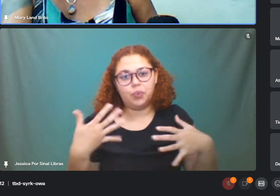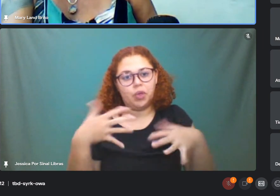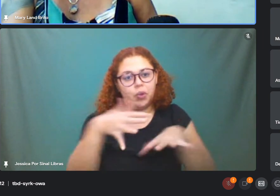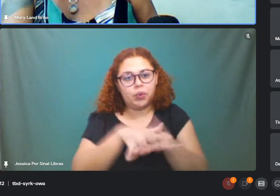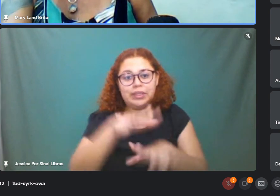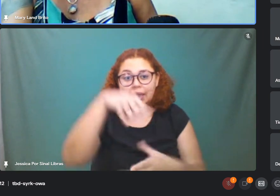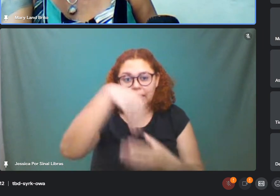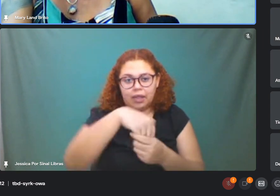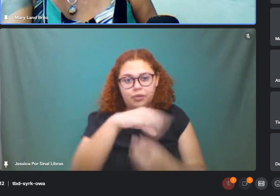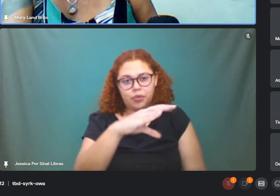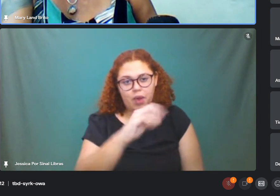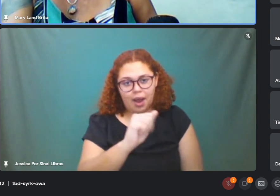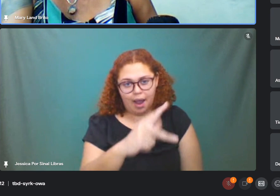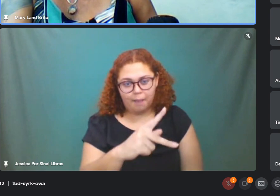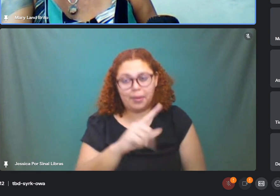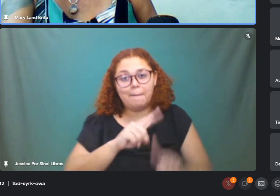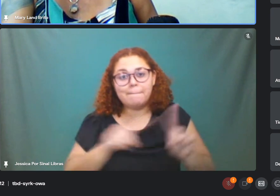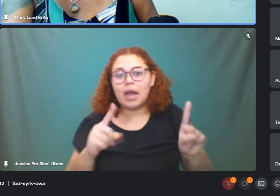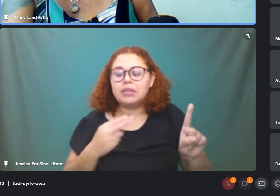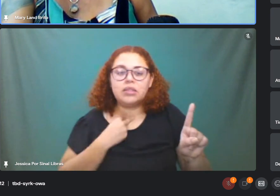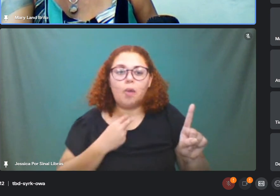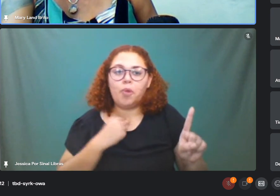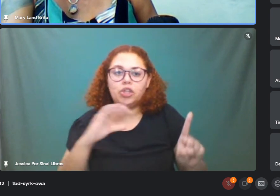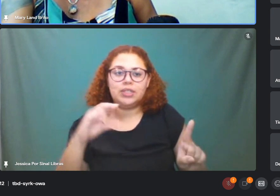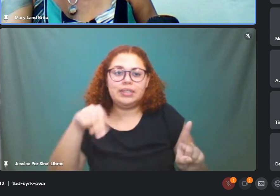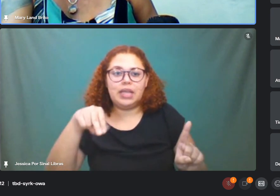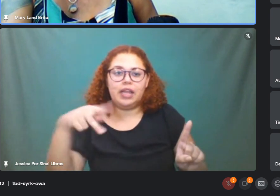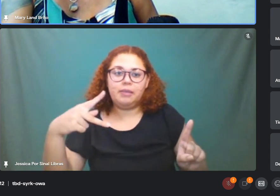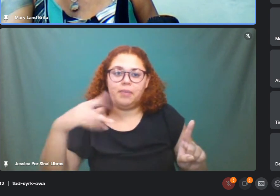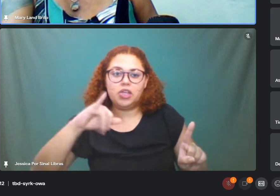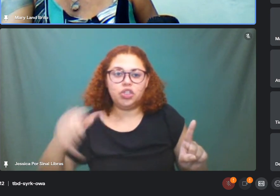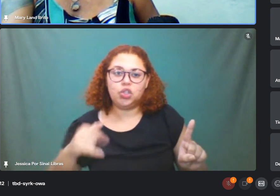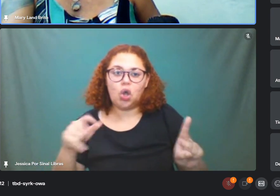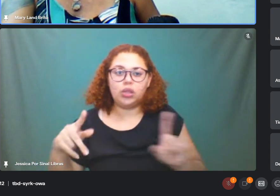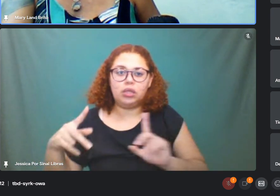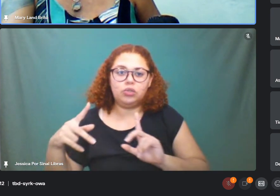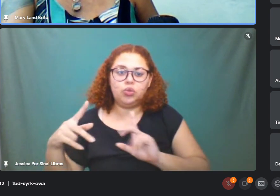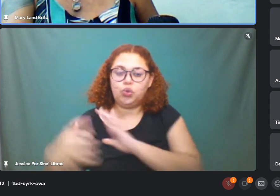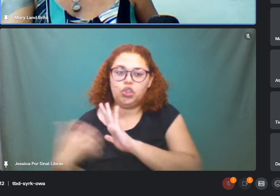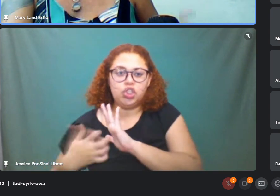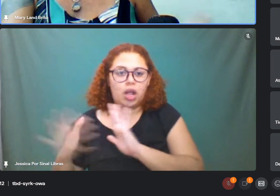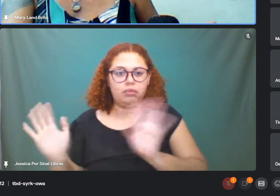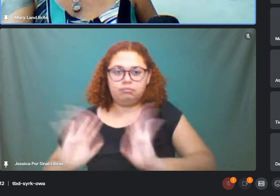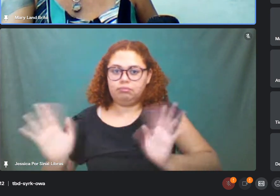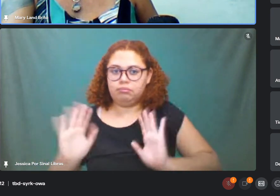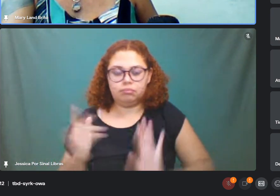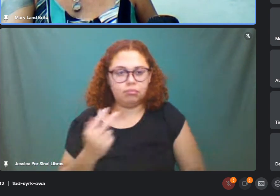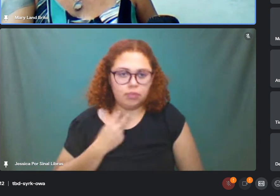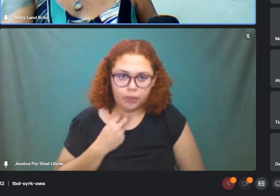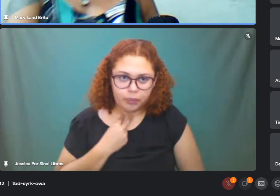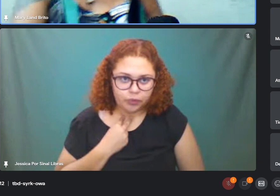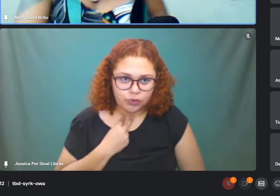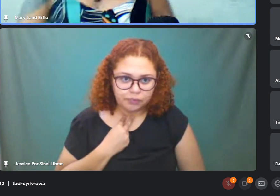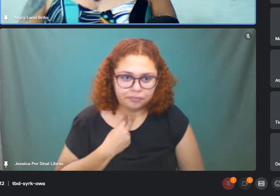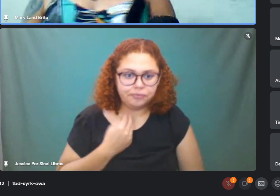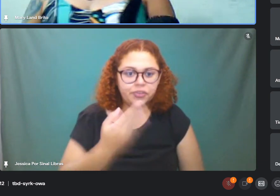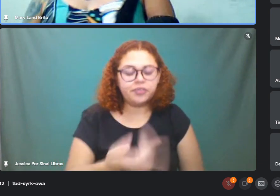próprio CAP, certo? Você pode ser o proponente. E aí você bem trouxe aqui uma possibilidade de